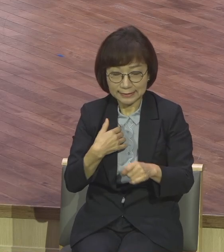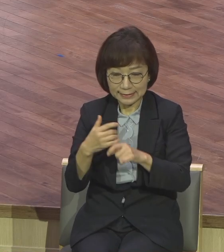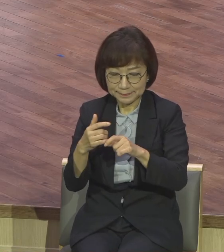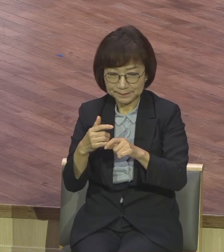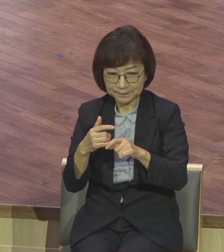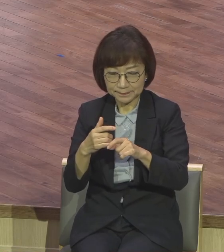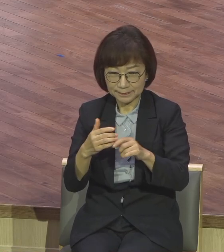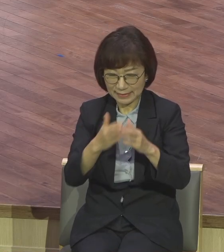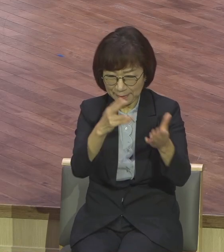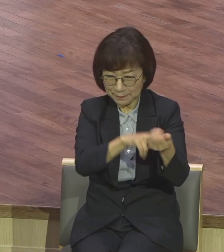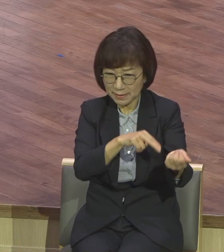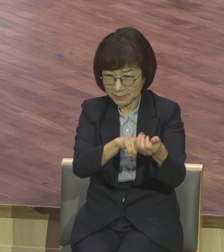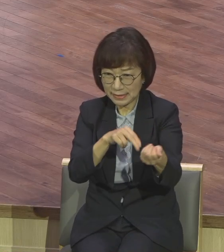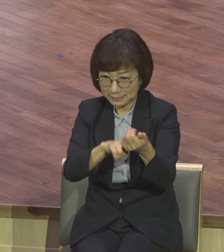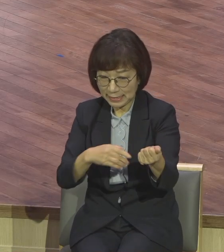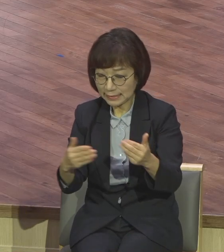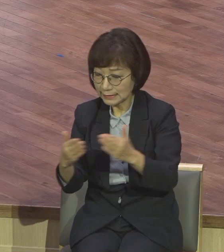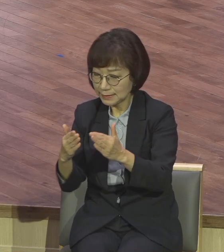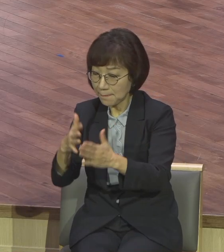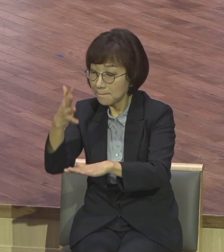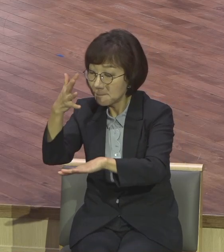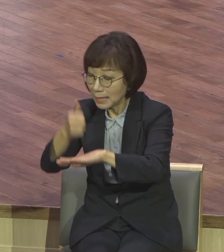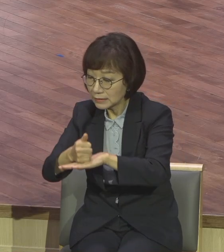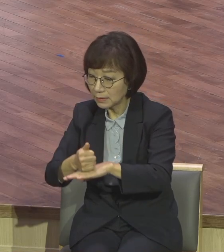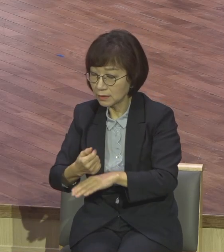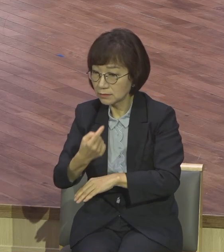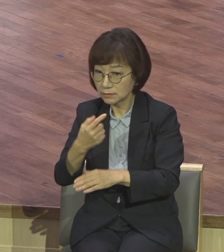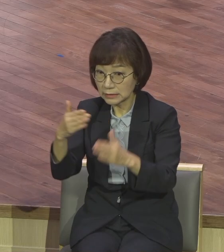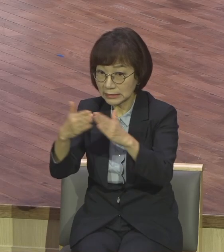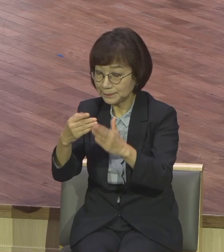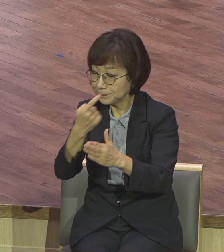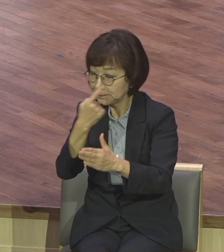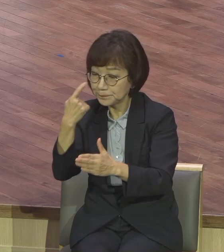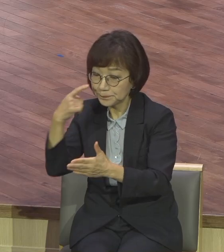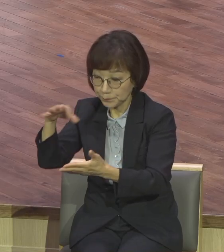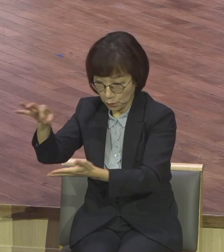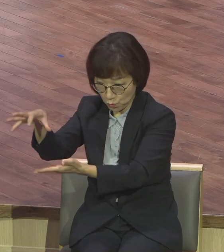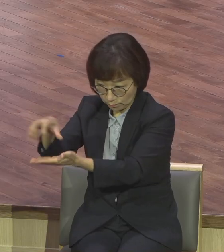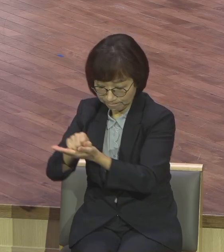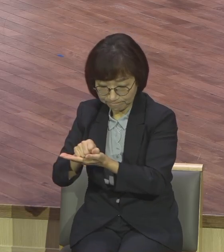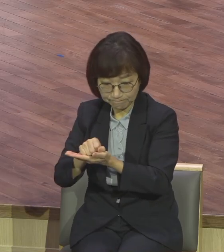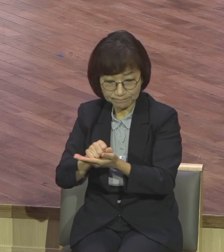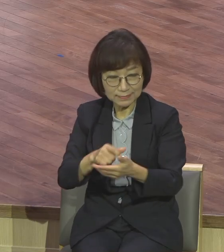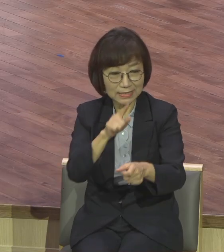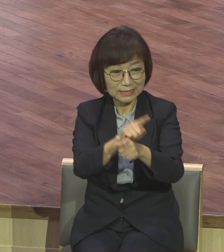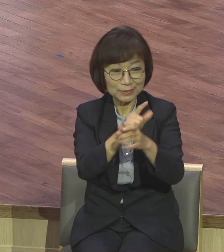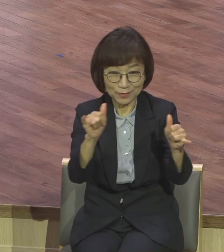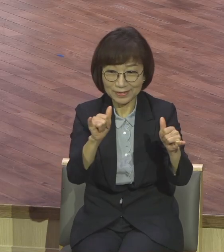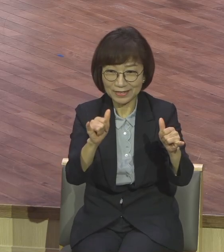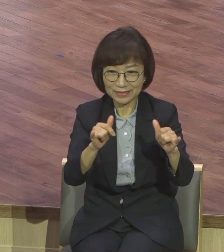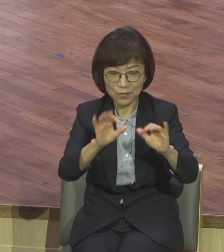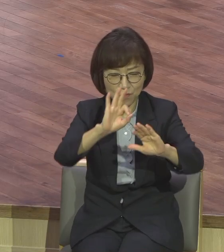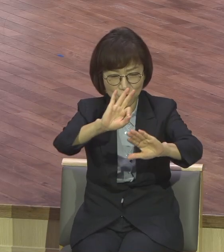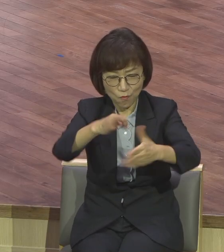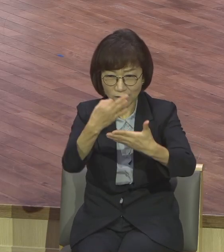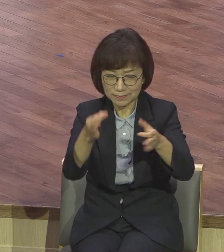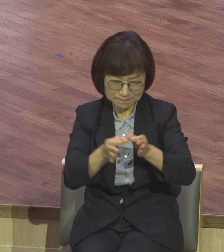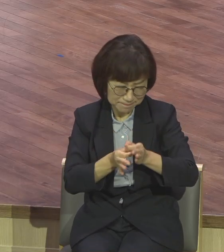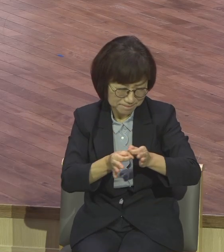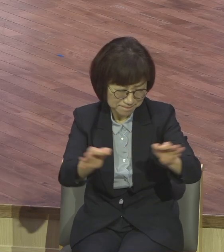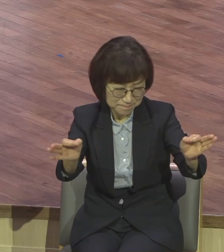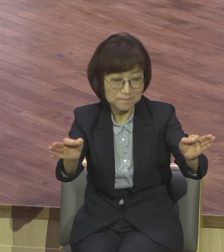살던 마지막 원룸에 있는 보증금을 빼서 직원들에게 월급을 주고 본인은